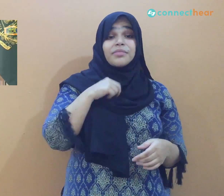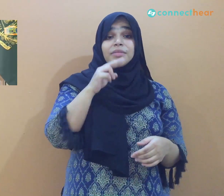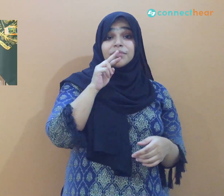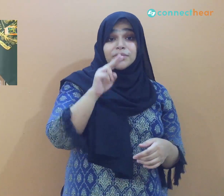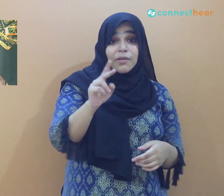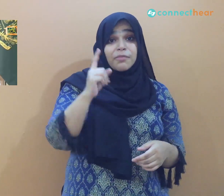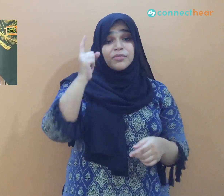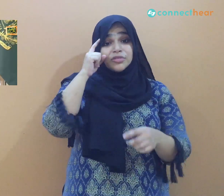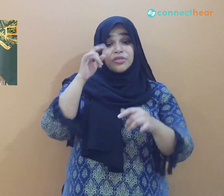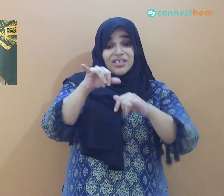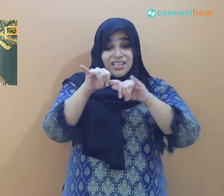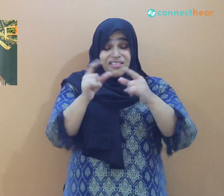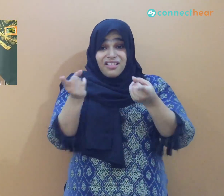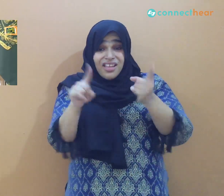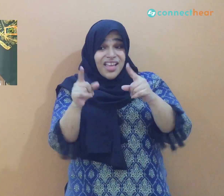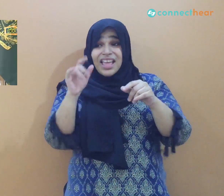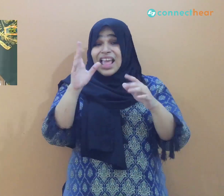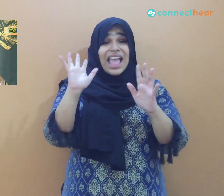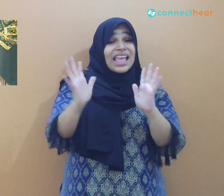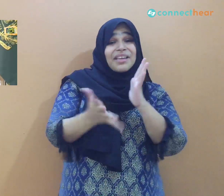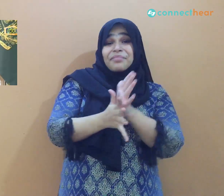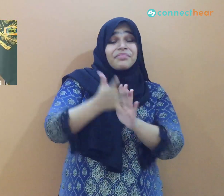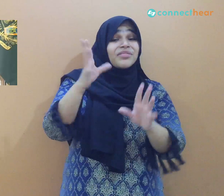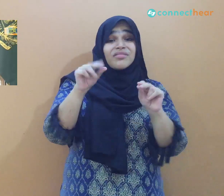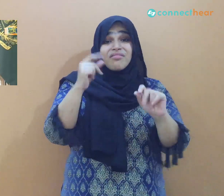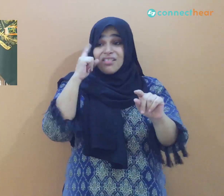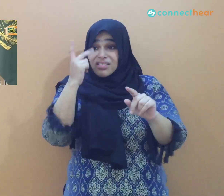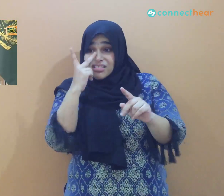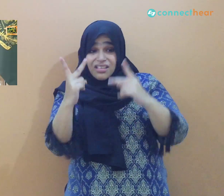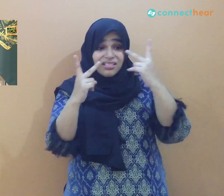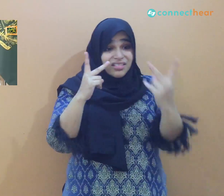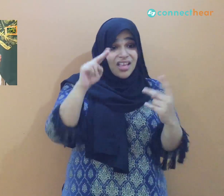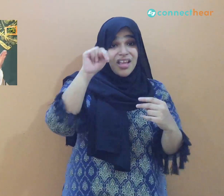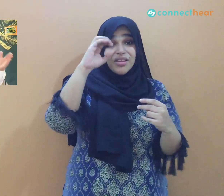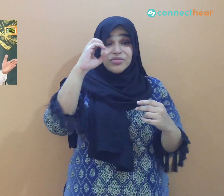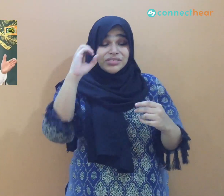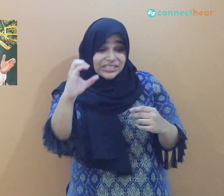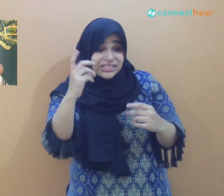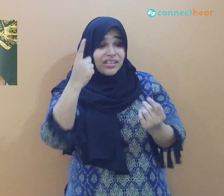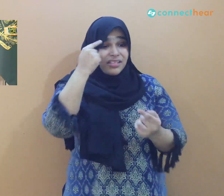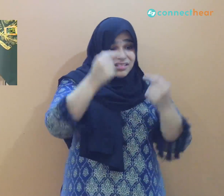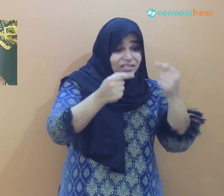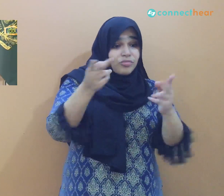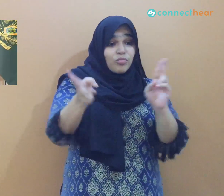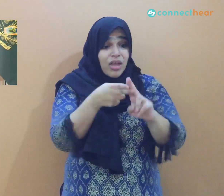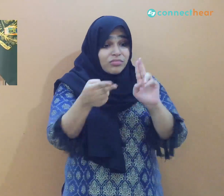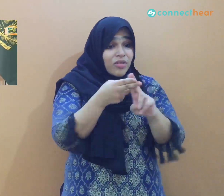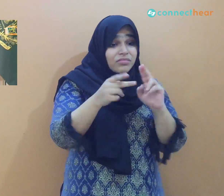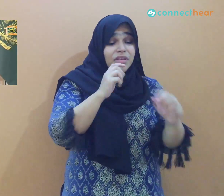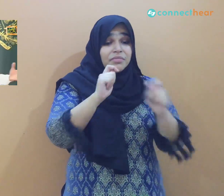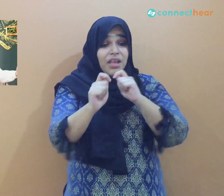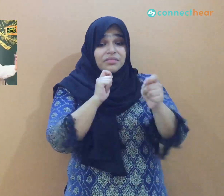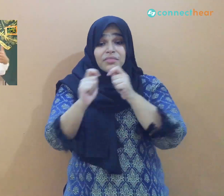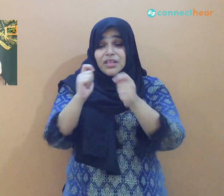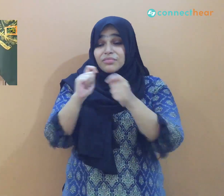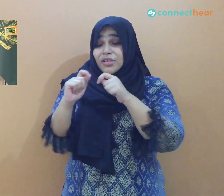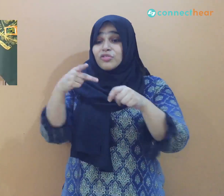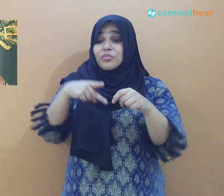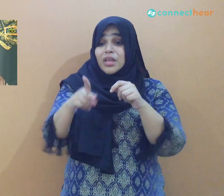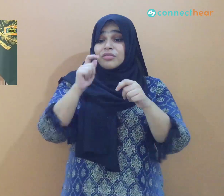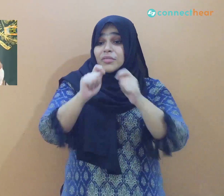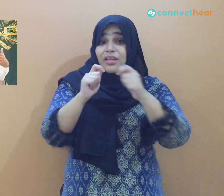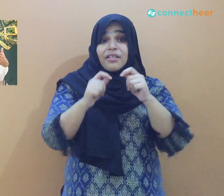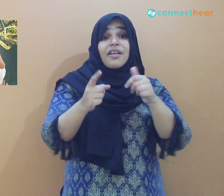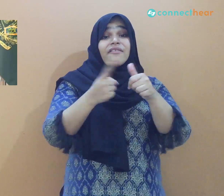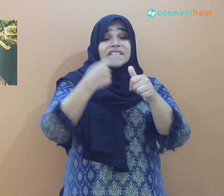سارا کنسنسس سے فیصلے کرتے ہیں, ہماری NCOC ہر روز ملتی ہے, اور پھر NCCs میں جدھر سارے وزیر